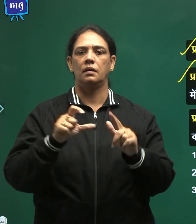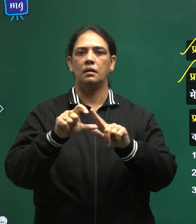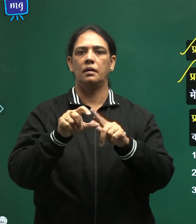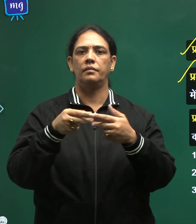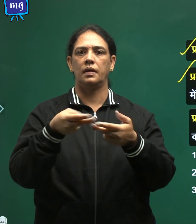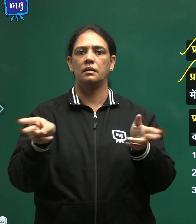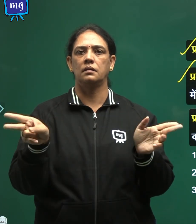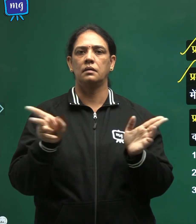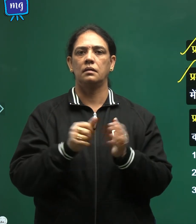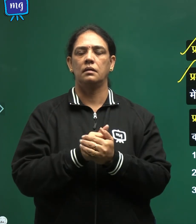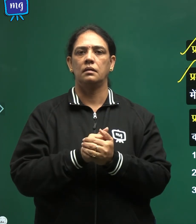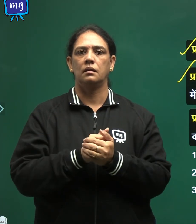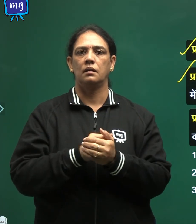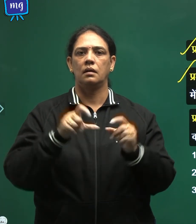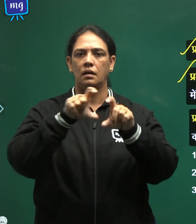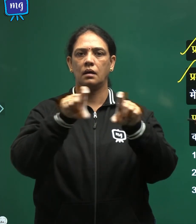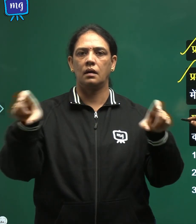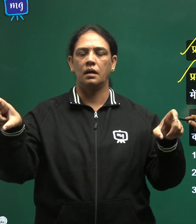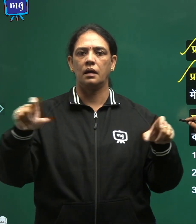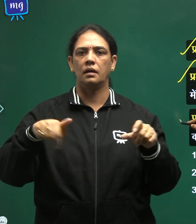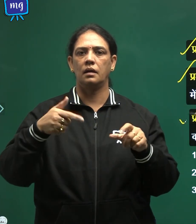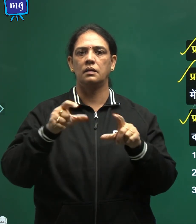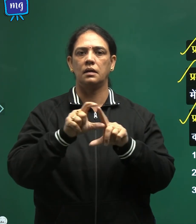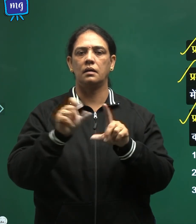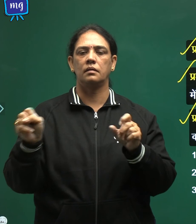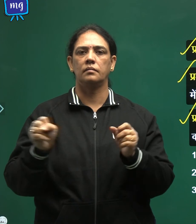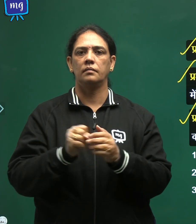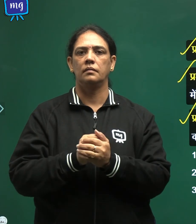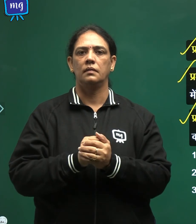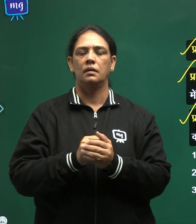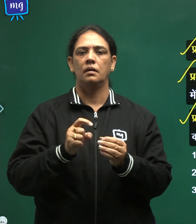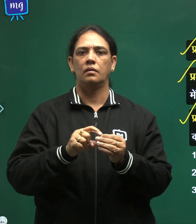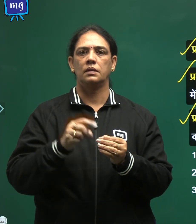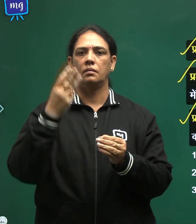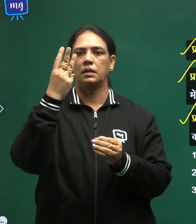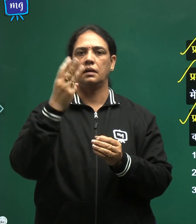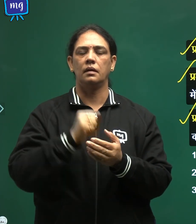अंतर स्पष्ट कीजिए। प्रश्न नंबर 3,